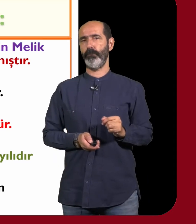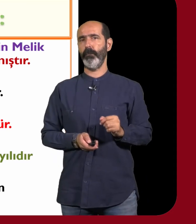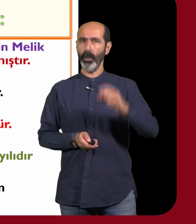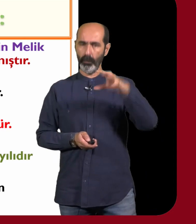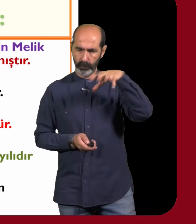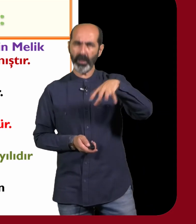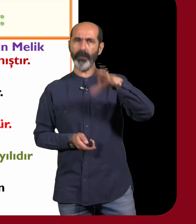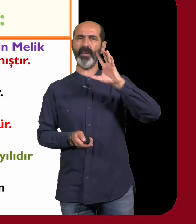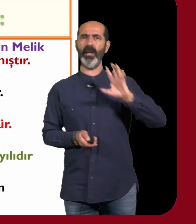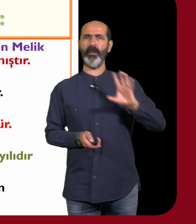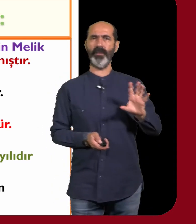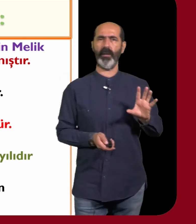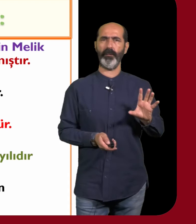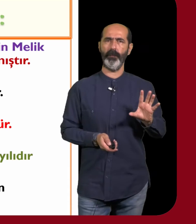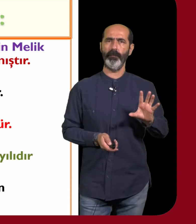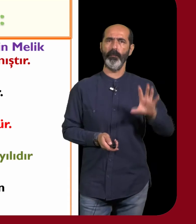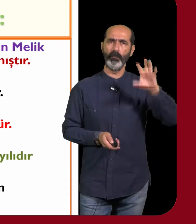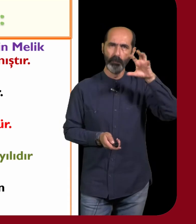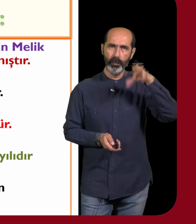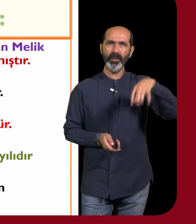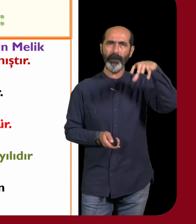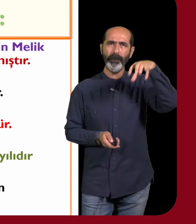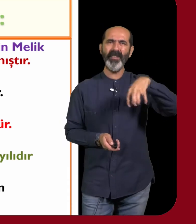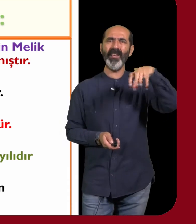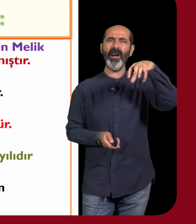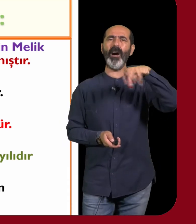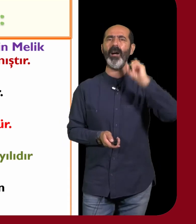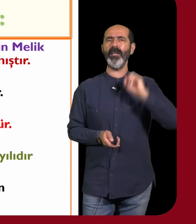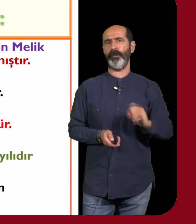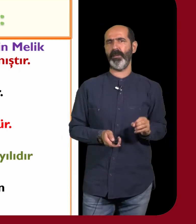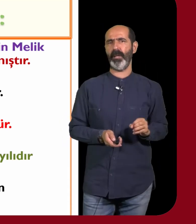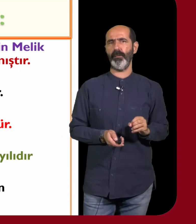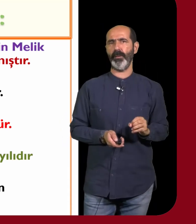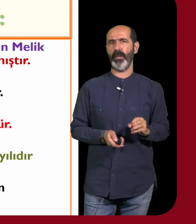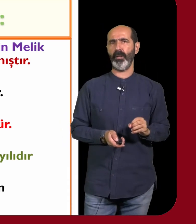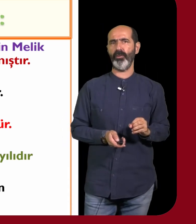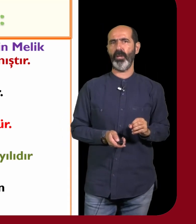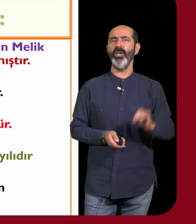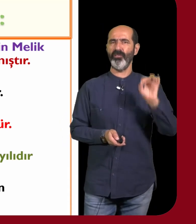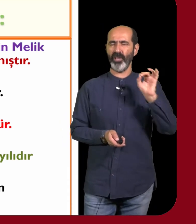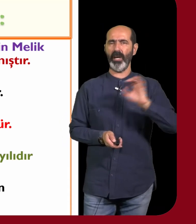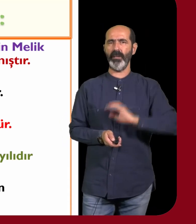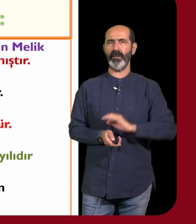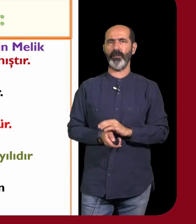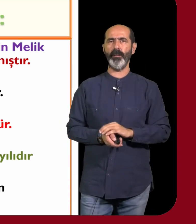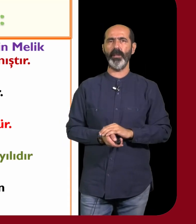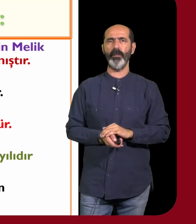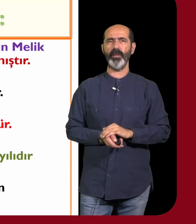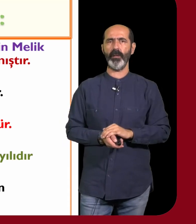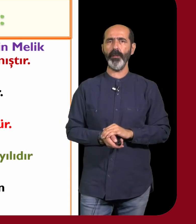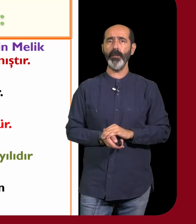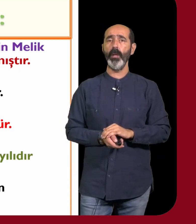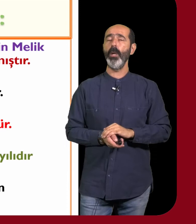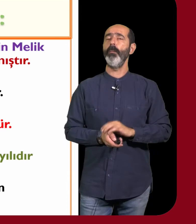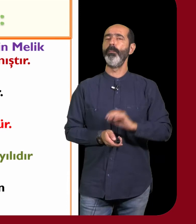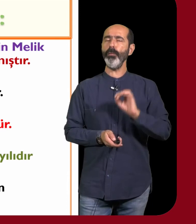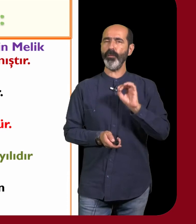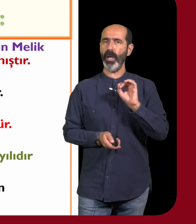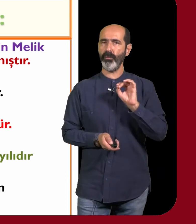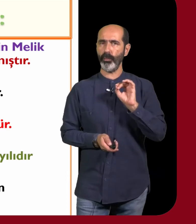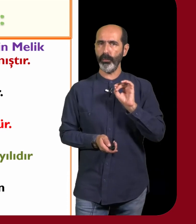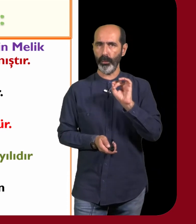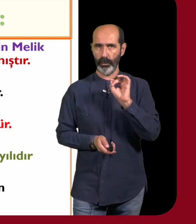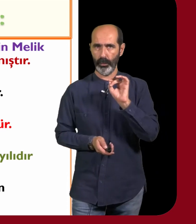dir Bu da bize Evet bu da bizi ait bir takvimdir arkadaşa Celali takvim dediğimiz takvim